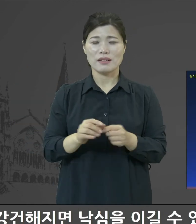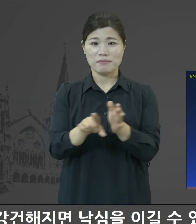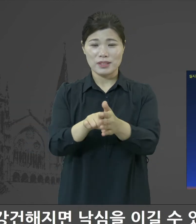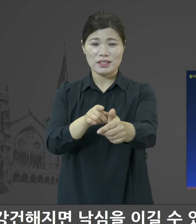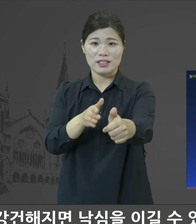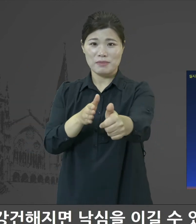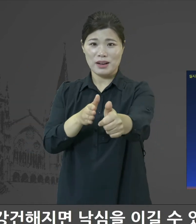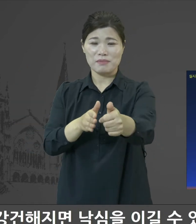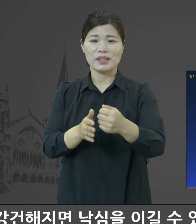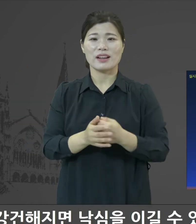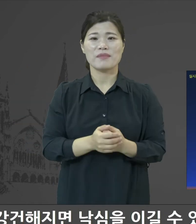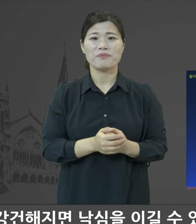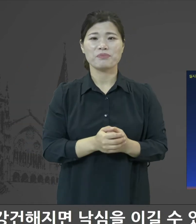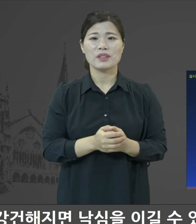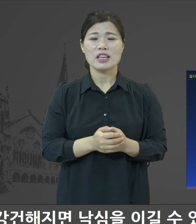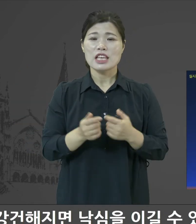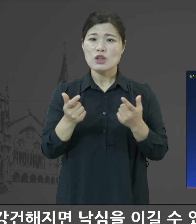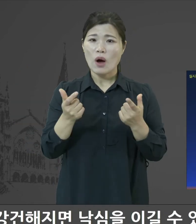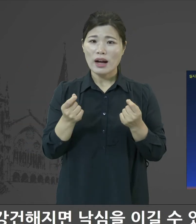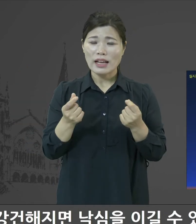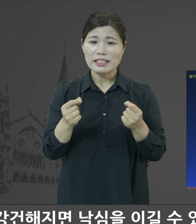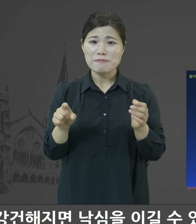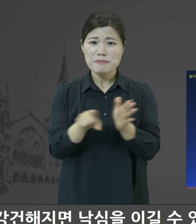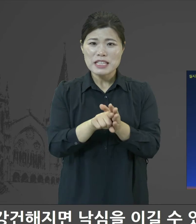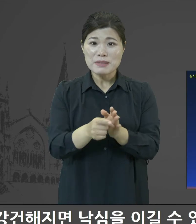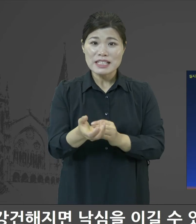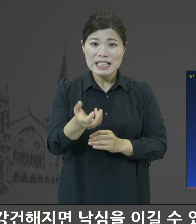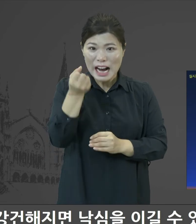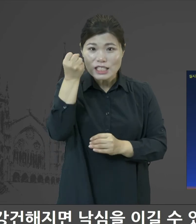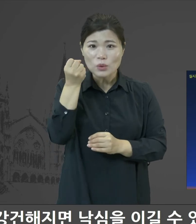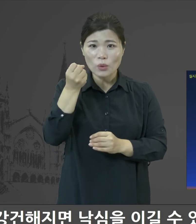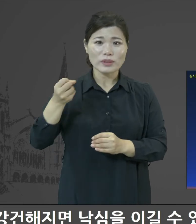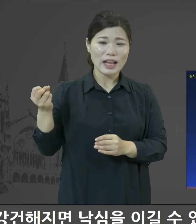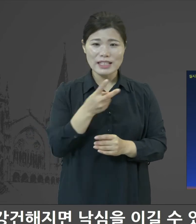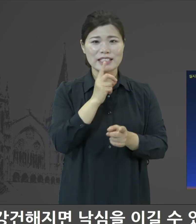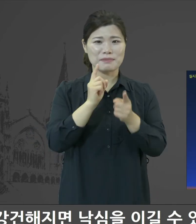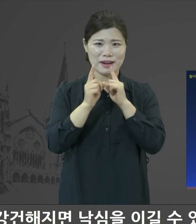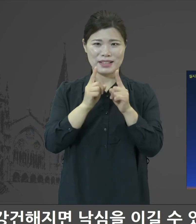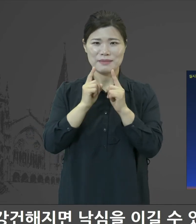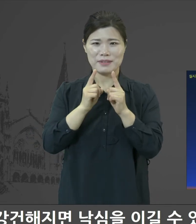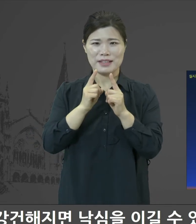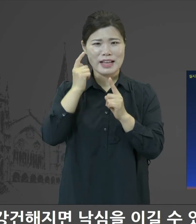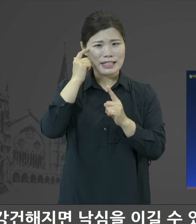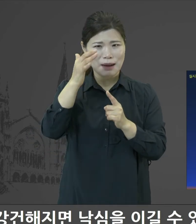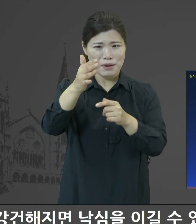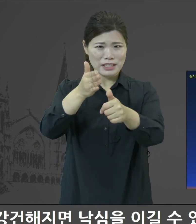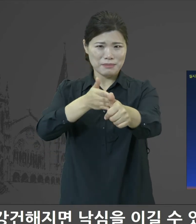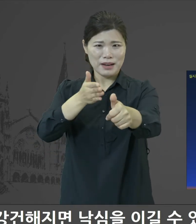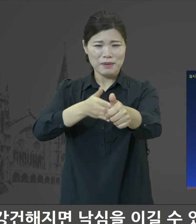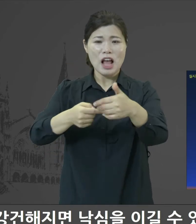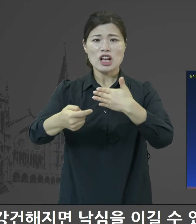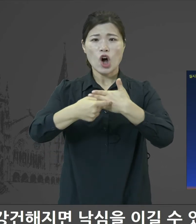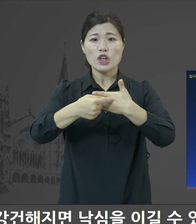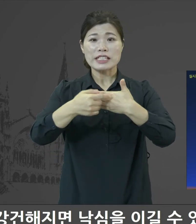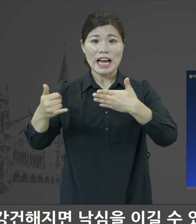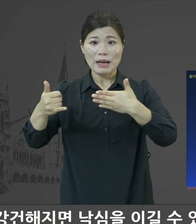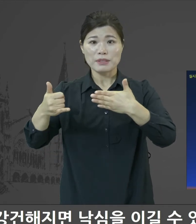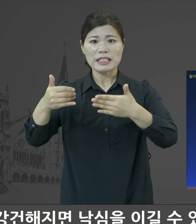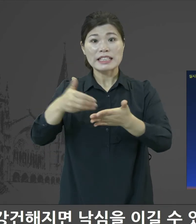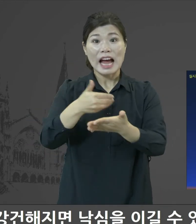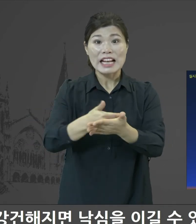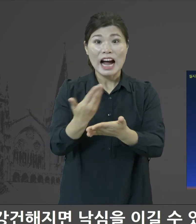여러분, 그런 믿음 가운데 다시 한번 마음속에 이 말씀을 사모해 보시기 바랍니다. 우리의 겉사람은 낡아지나 우리의